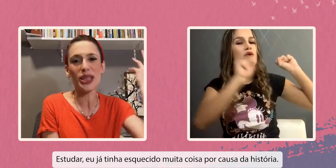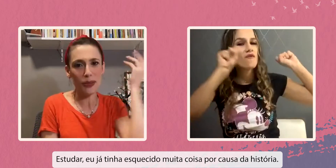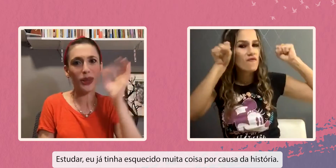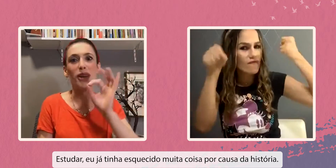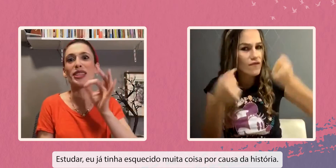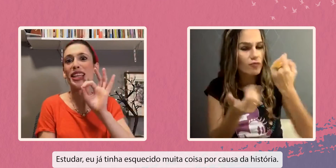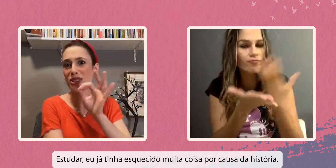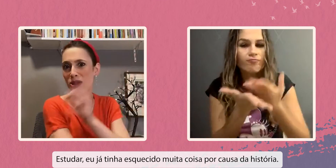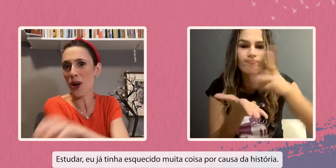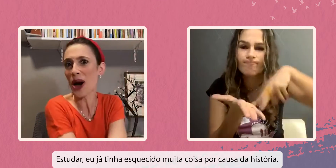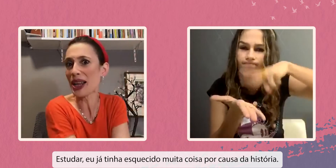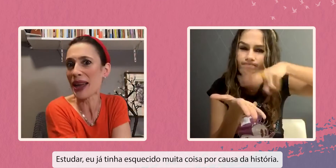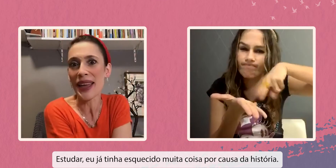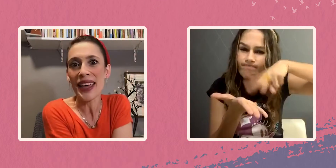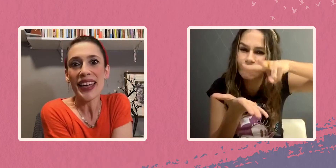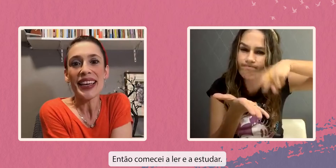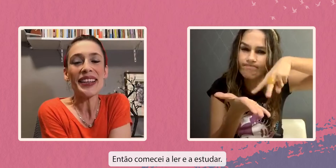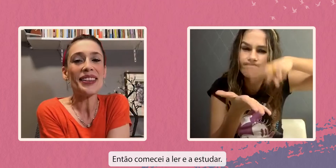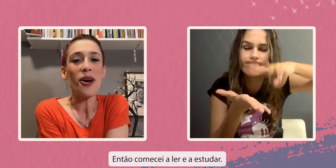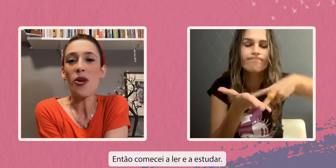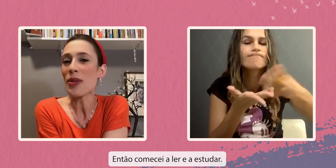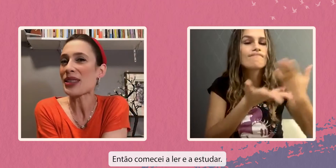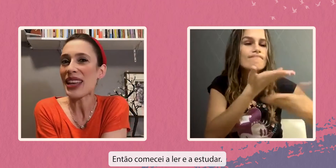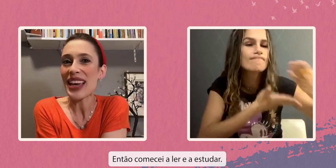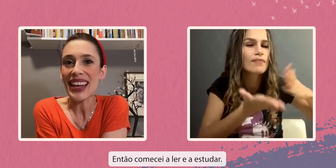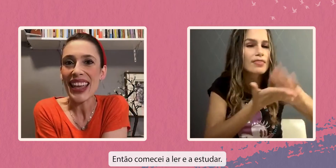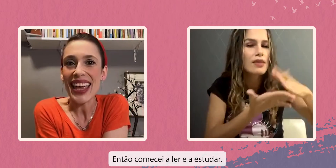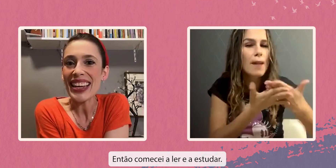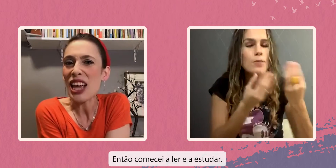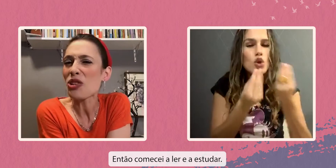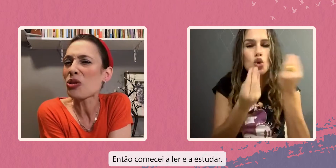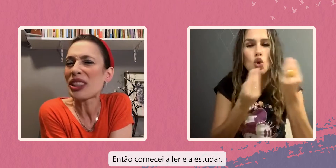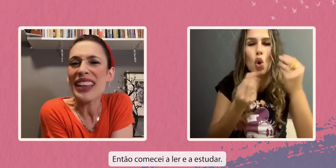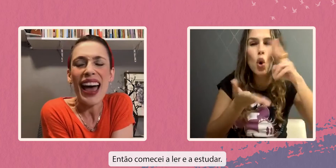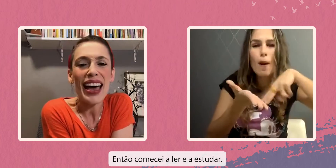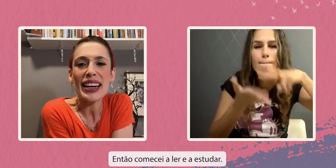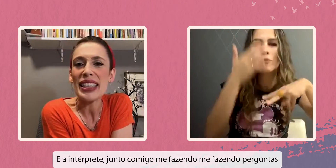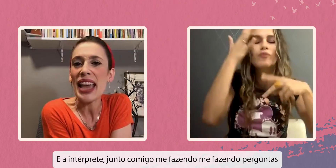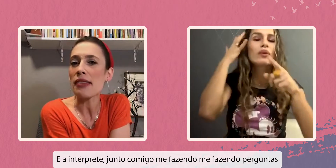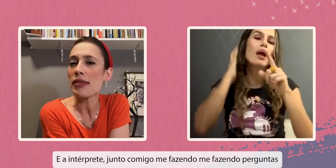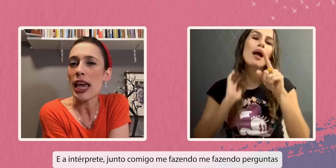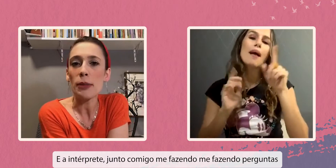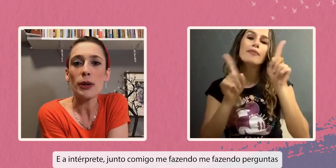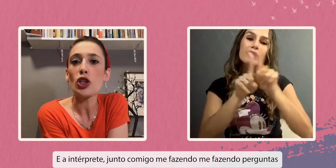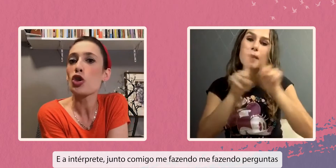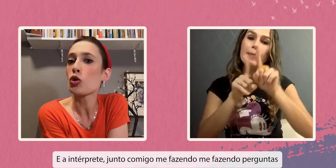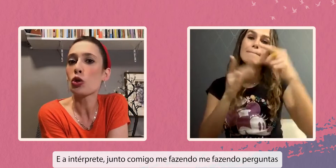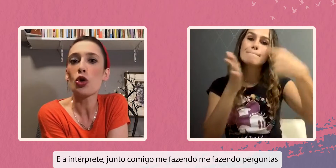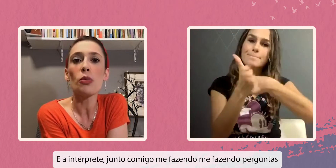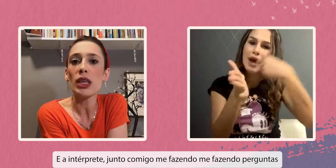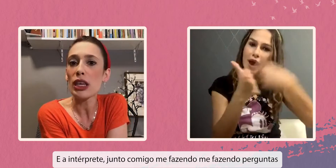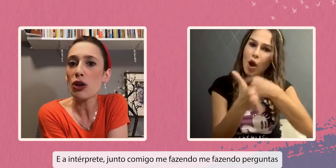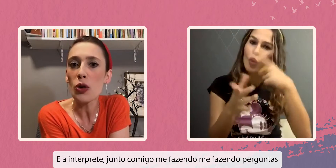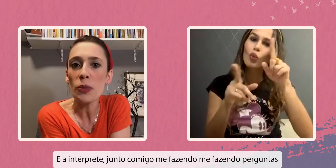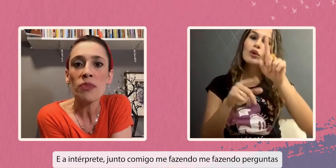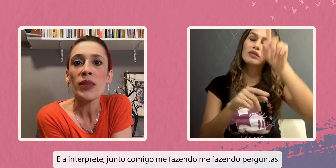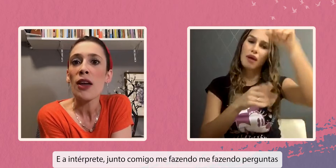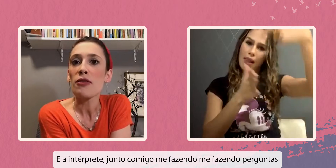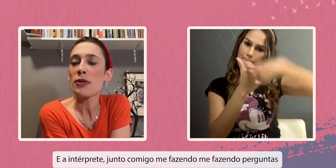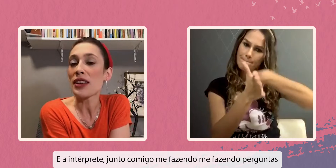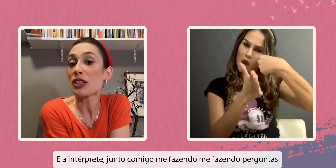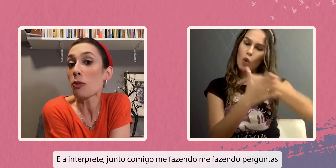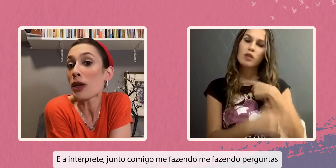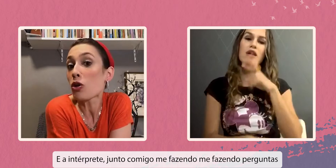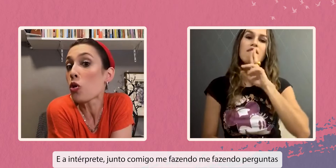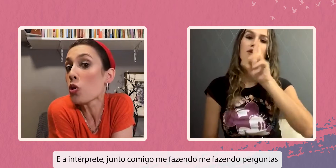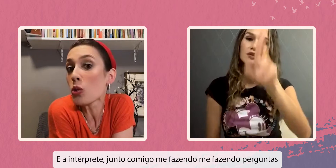muita coisa por causa da escola. Então, comecei a ler e a estudar, e a intérprete junto comigo,